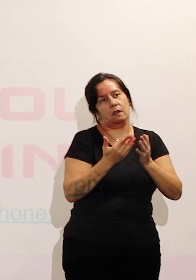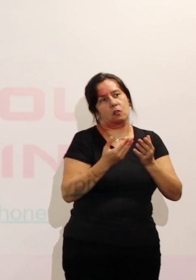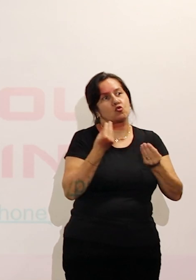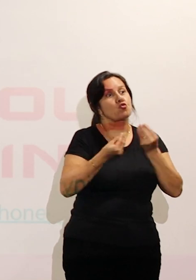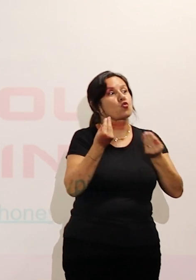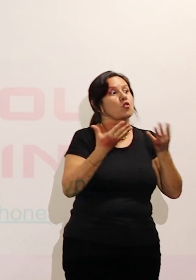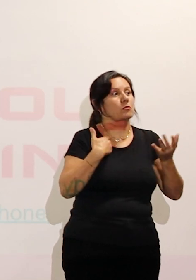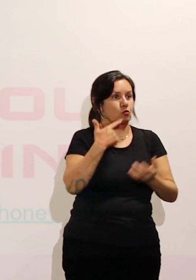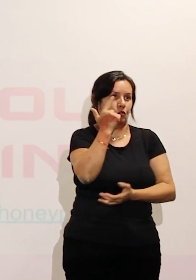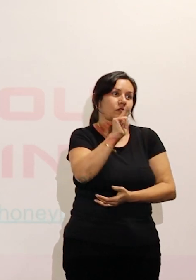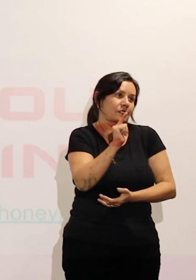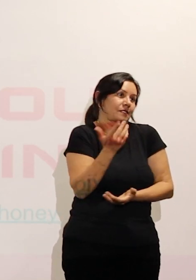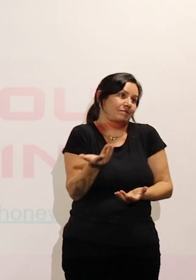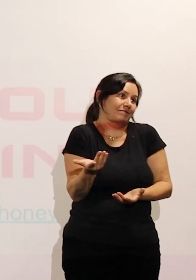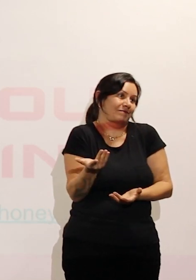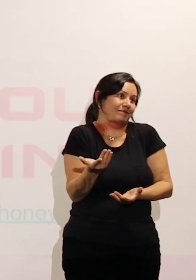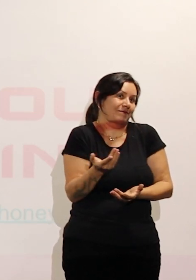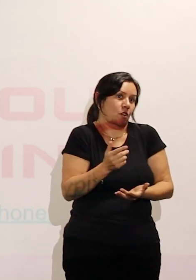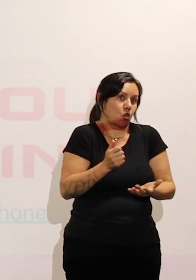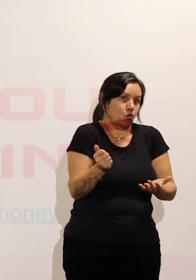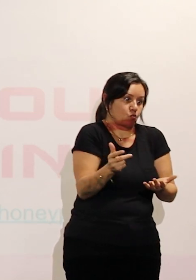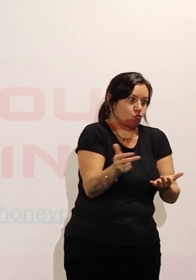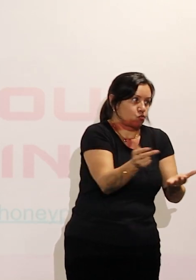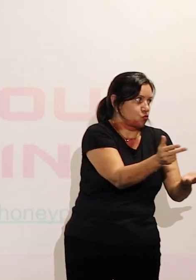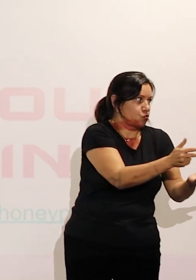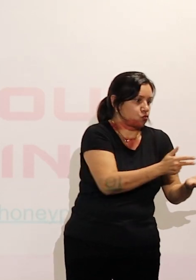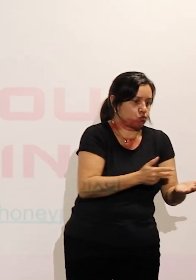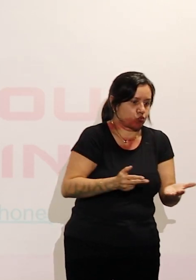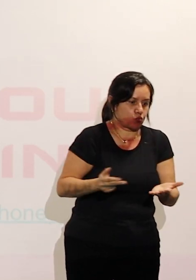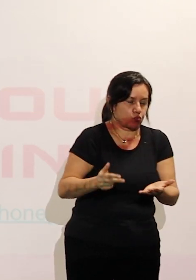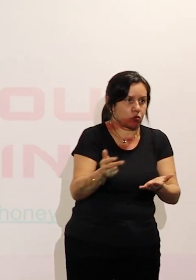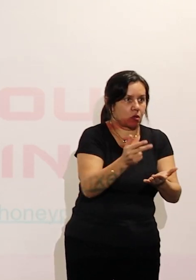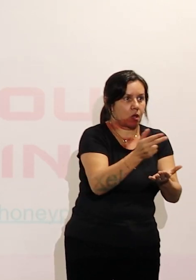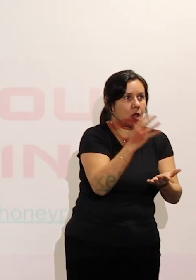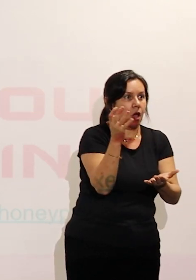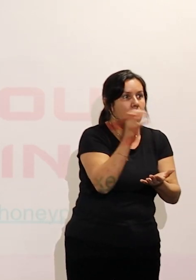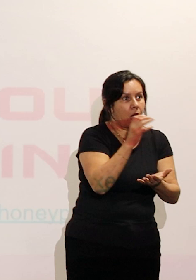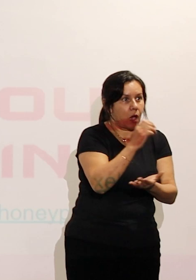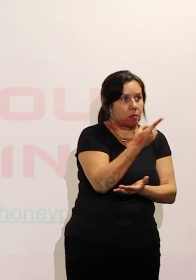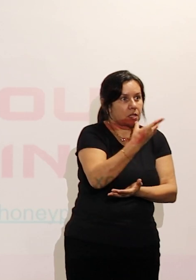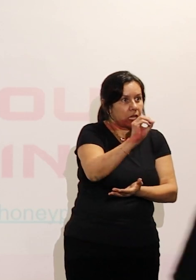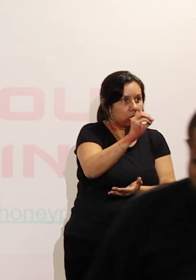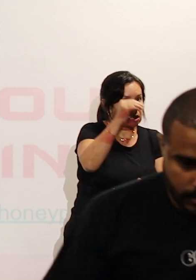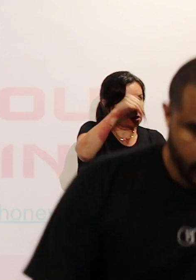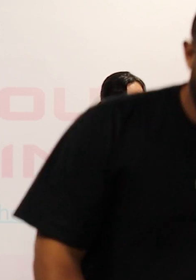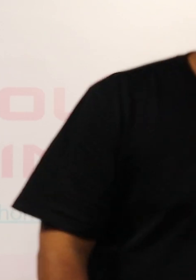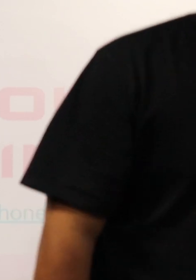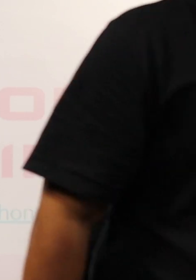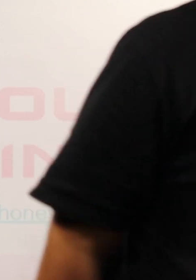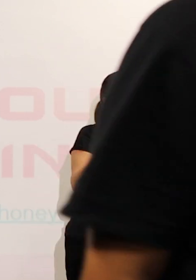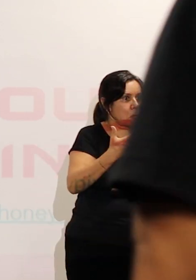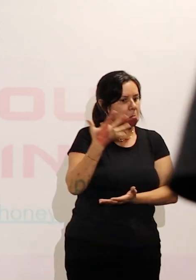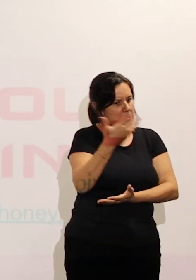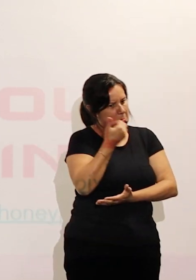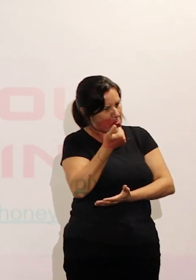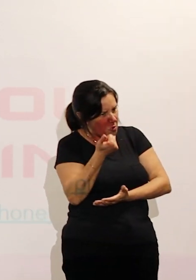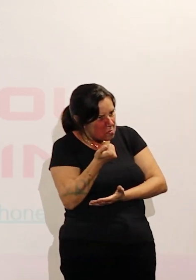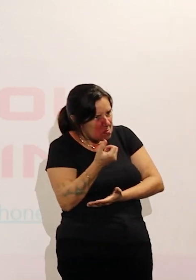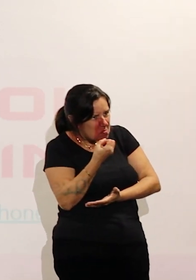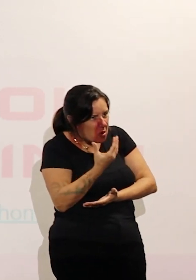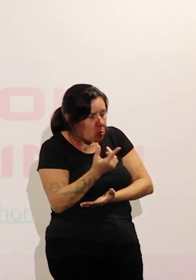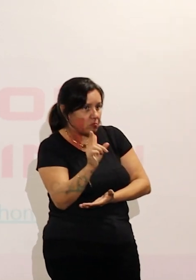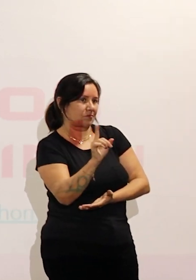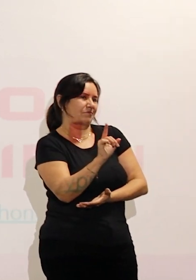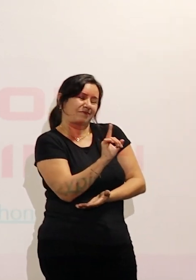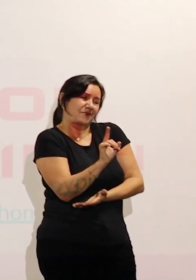e fazia um rabisco com marcação de cor, para o povo ter uma ideia. Saía a coisa mais maravilhosa do mundo? Não, mas